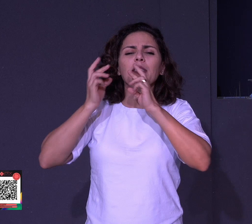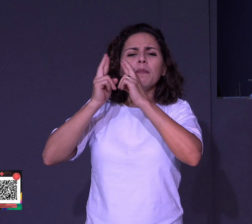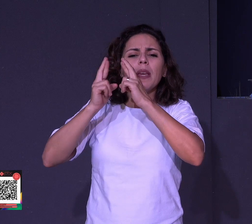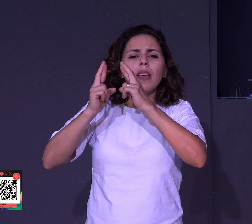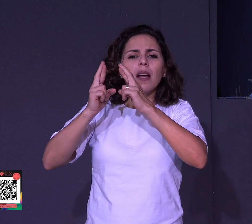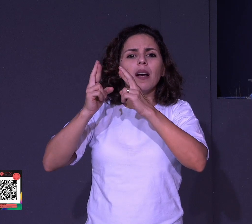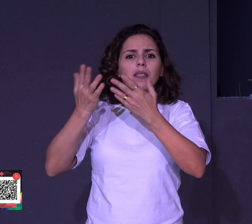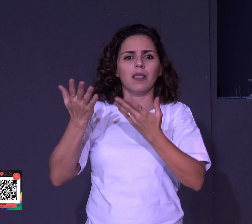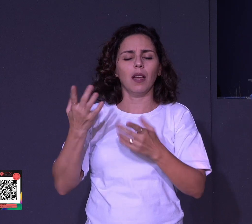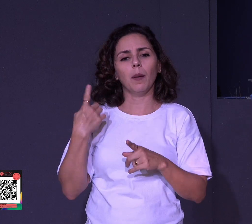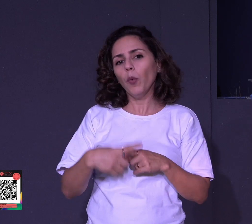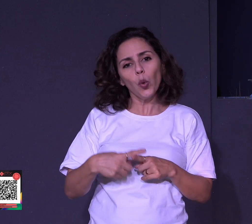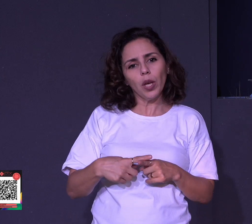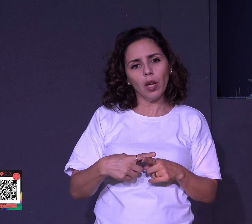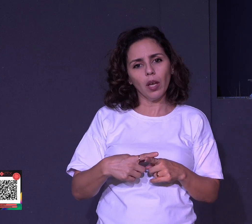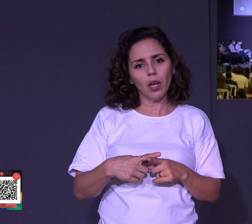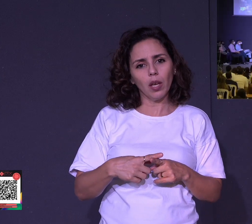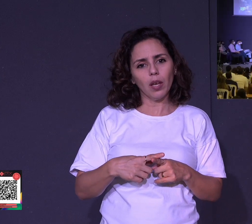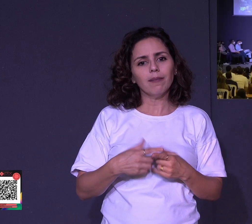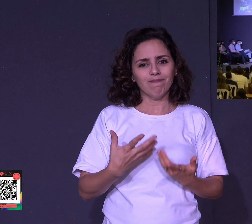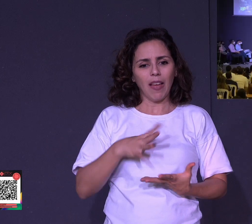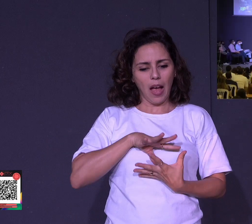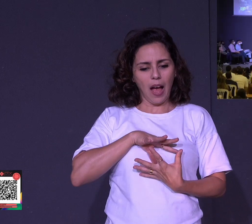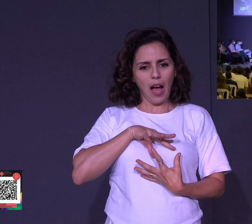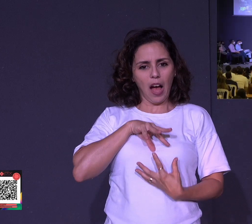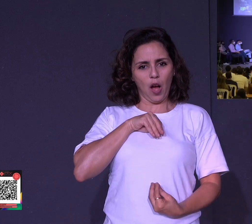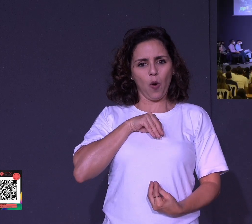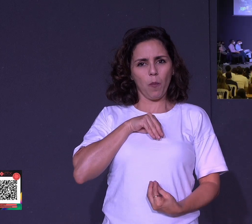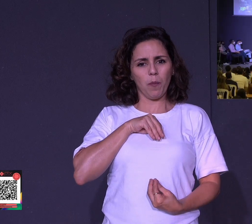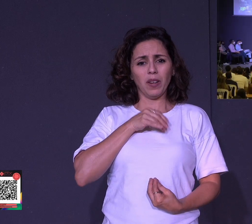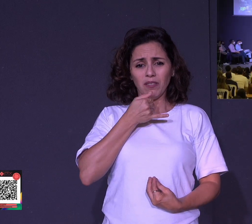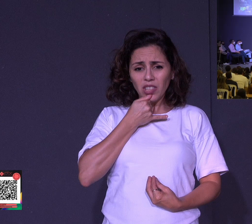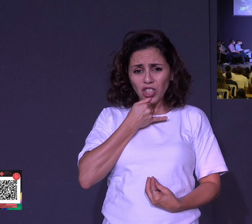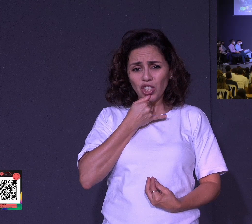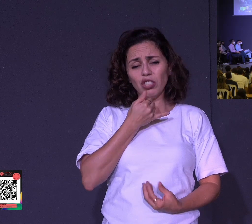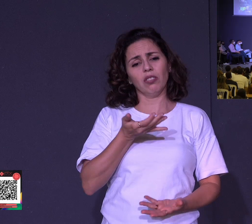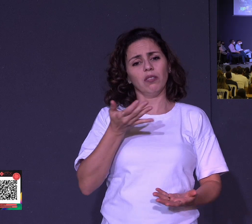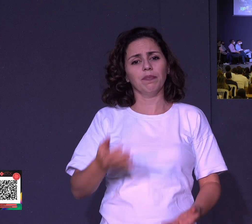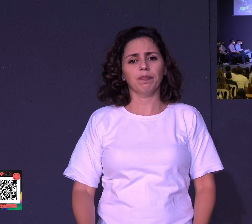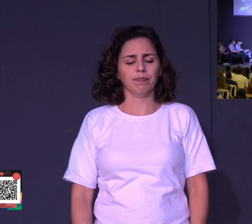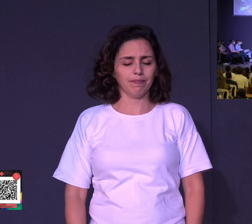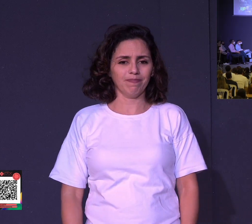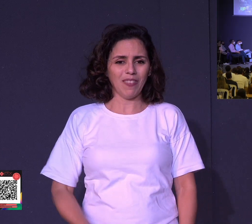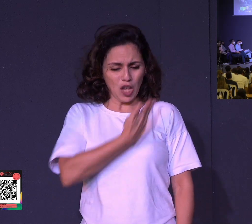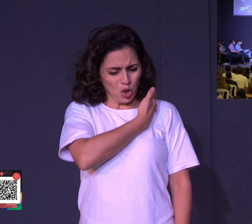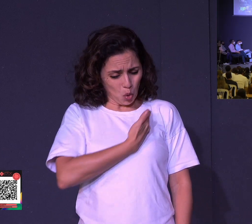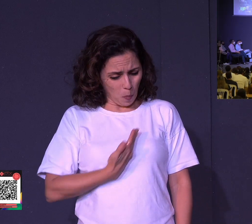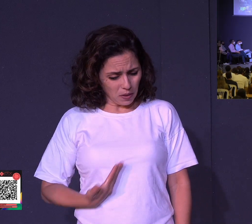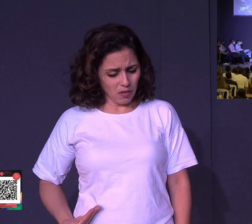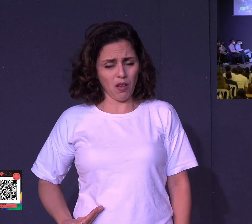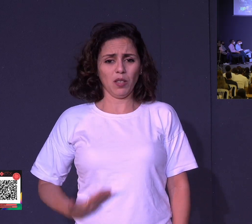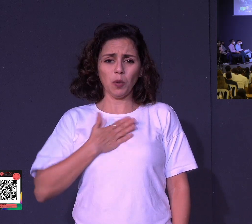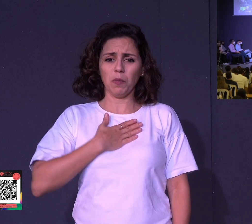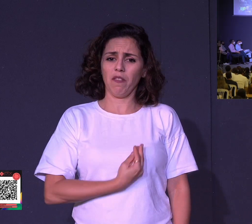abatendo profundamente. Aquilo que dominar a nossa mente terá papel fundamental para